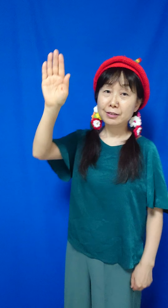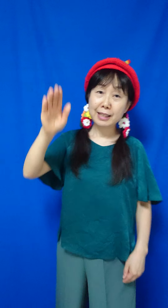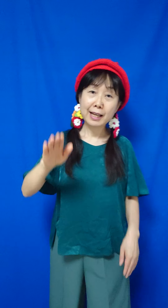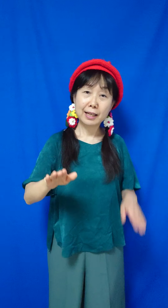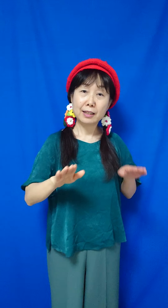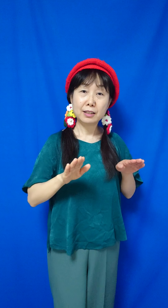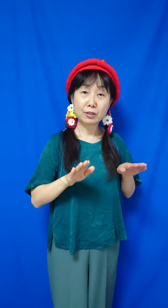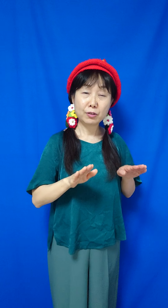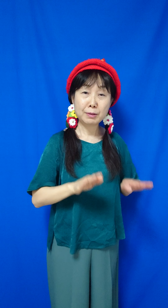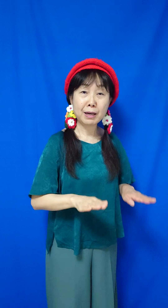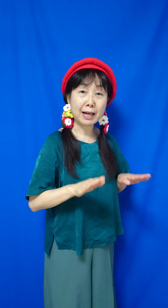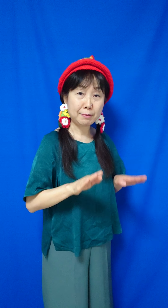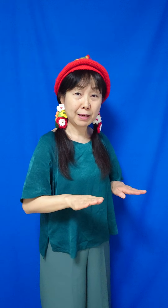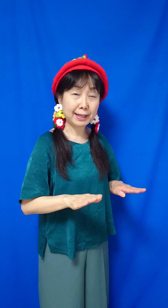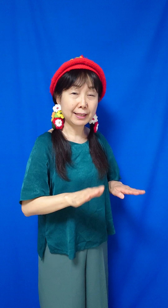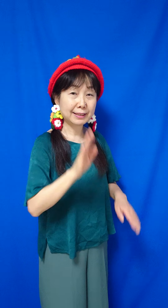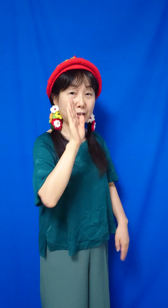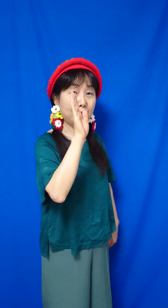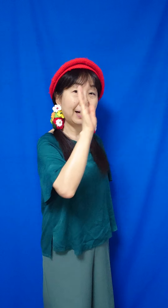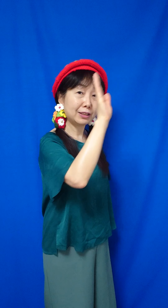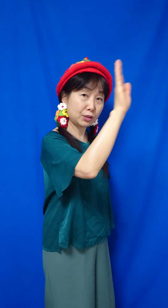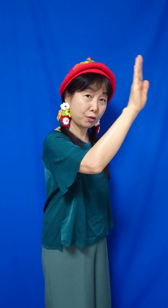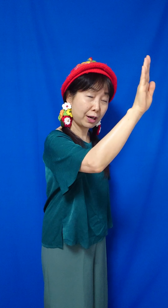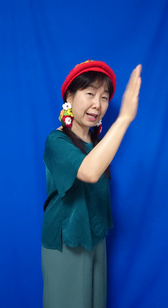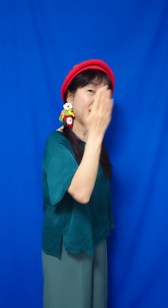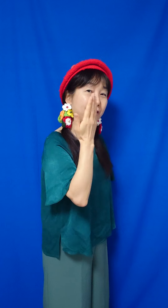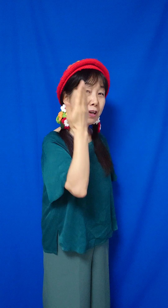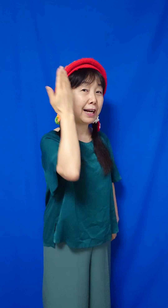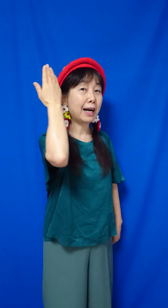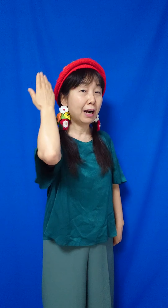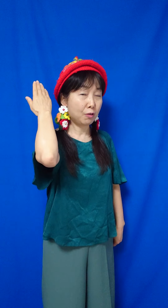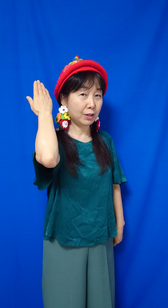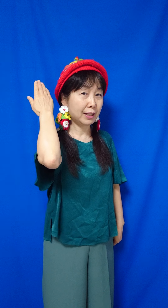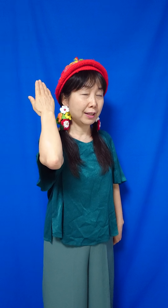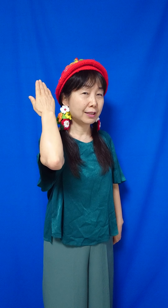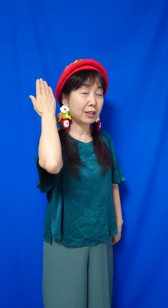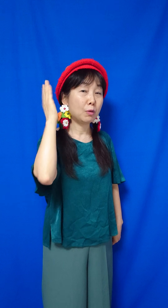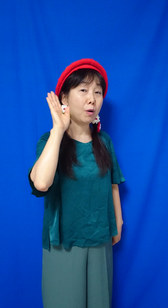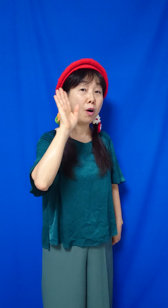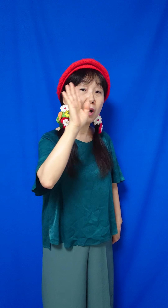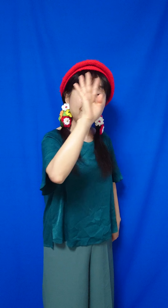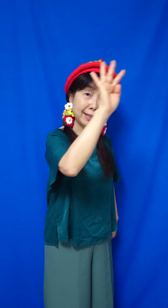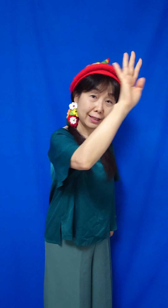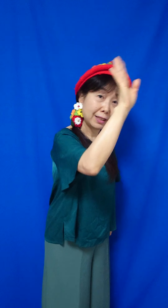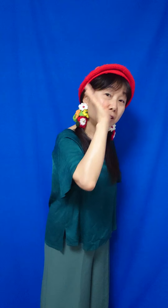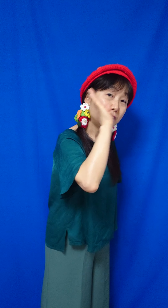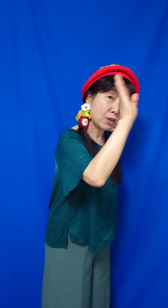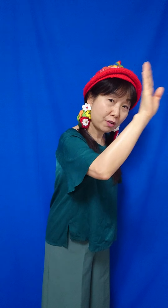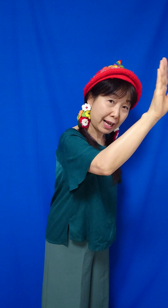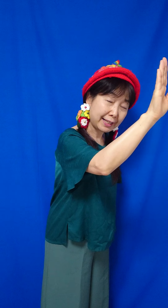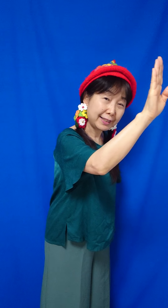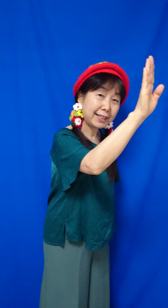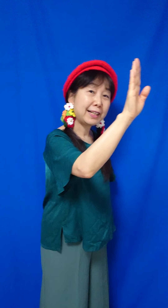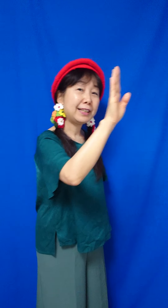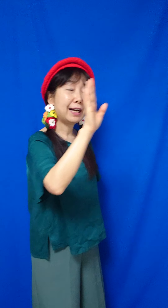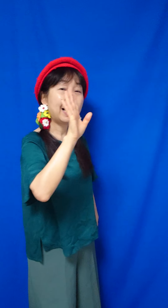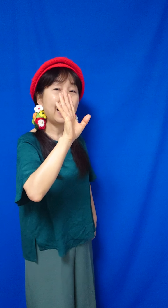ね。今が今現在、これが将来、これが過去なんですけども、将来ってやりながら